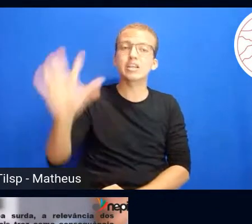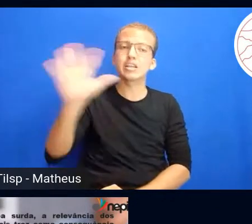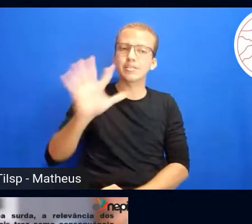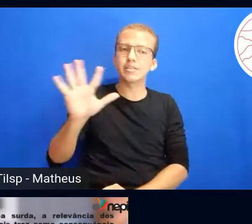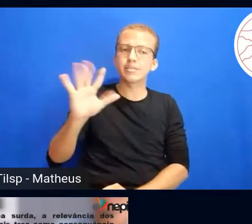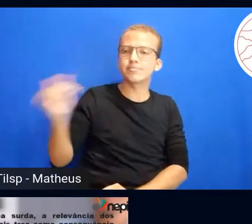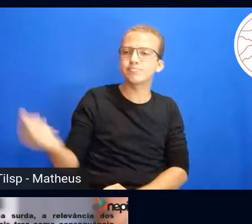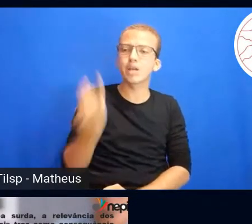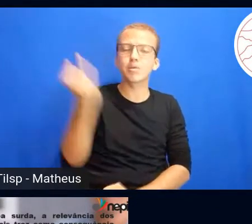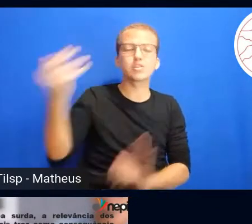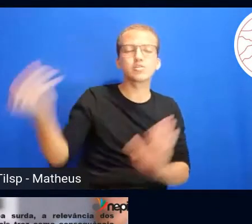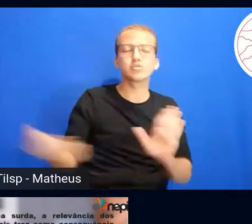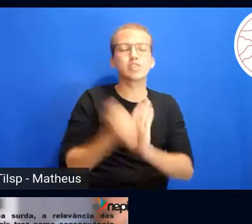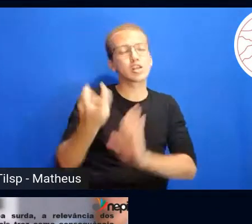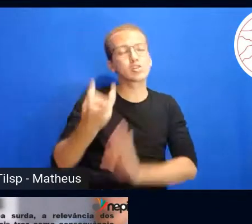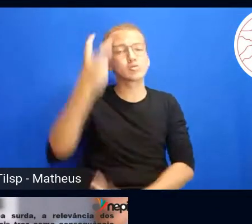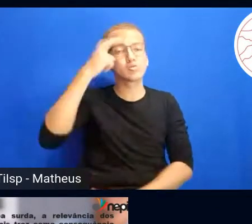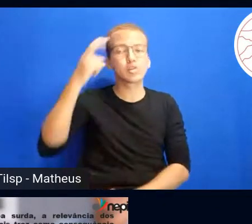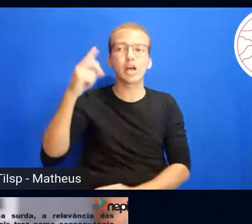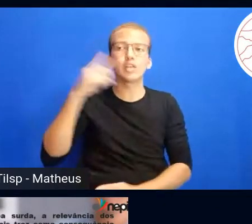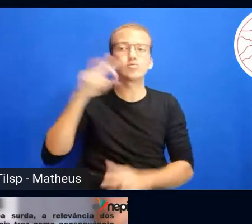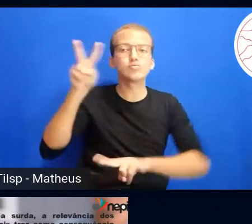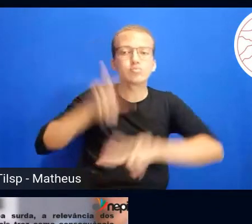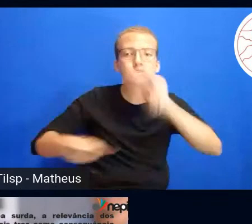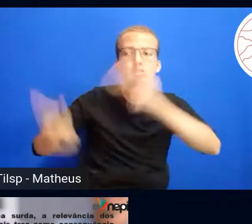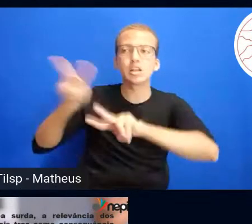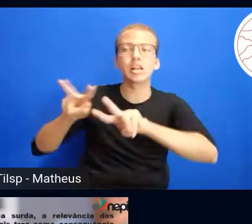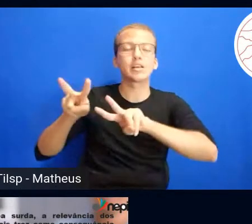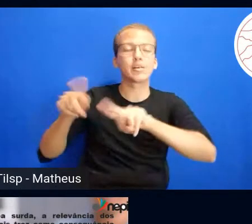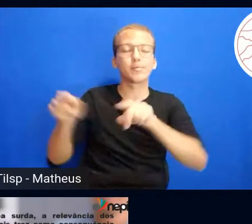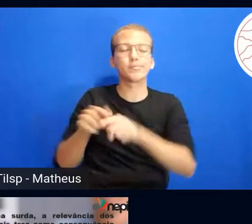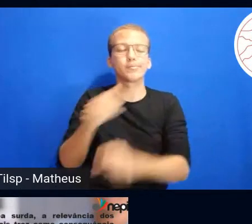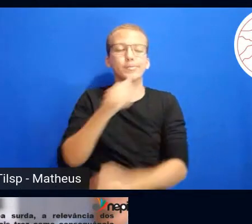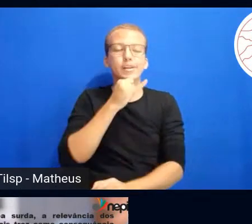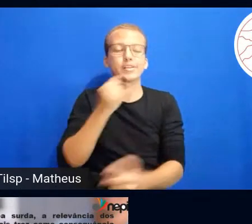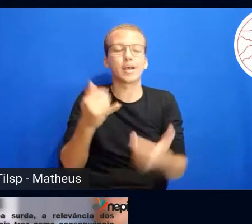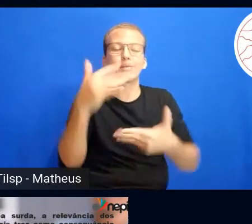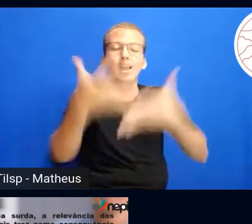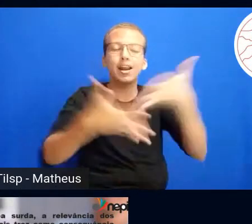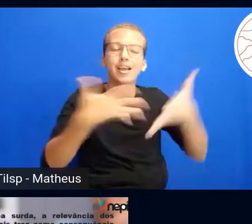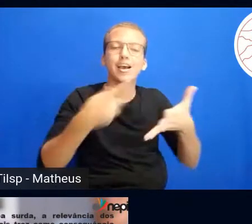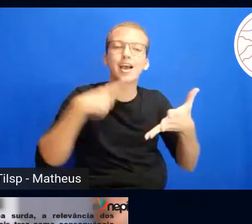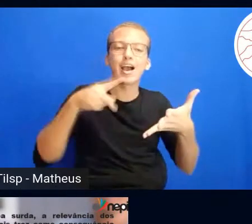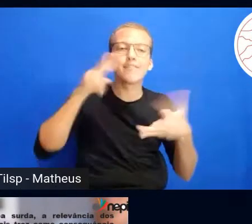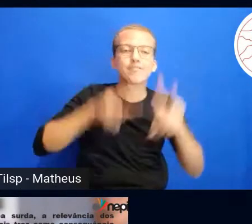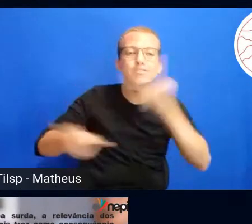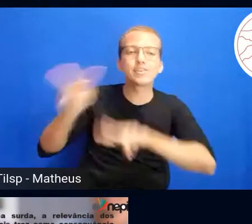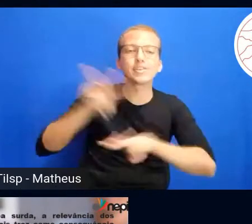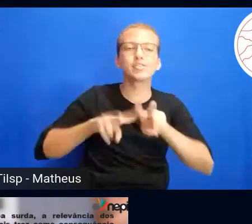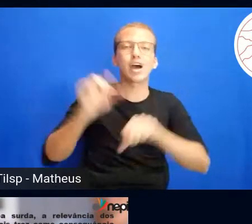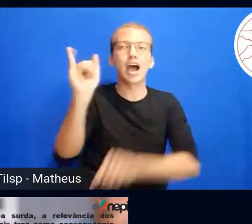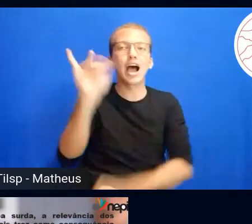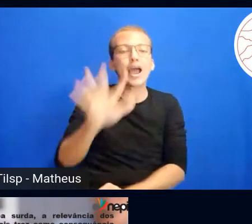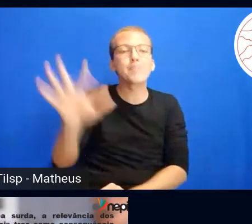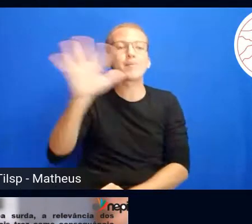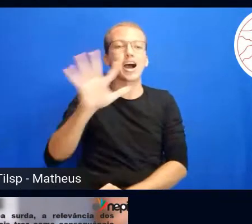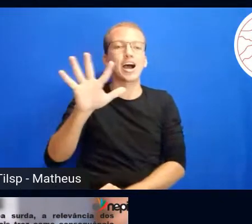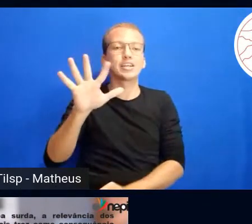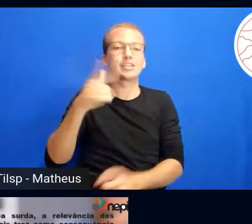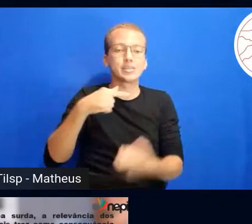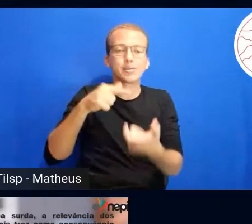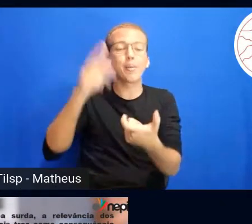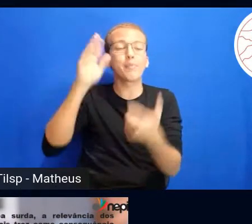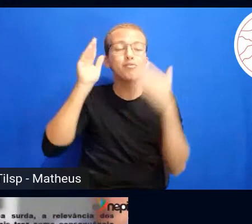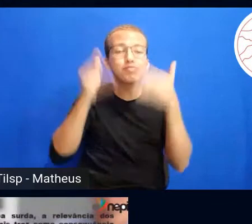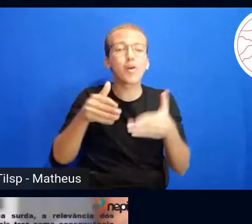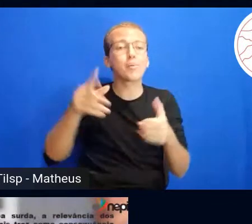usam a visão, como seja a língua de sinais, a imagem, o letramento visual ou leitura visual. Esses